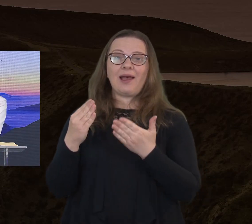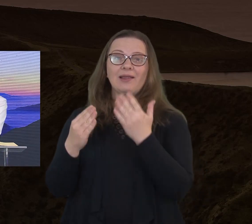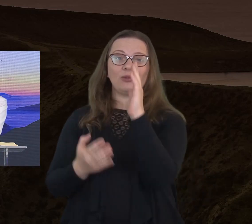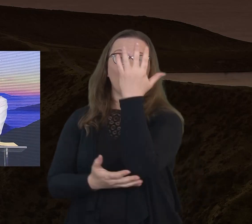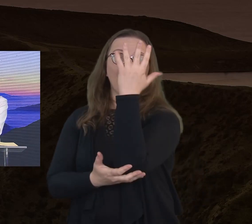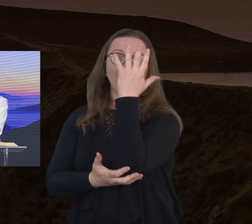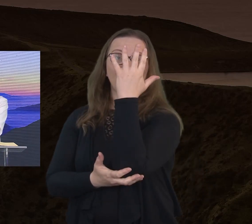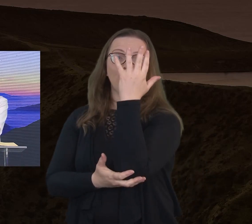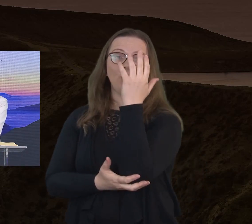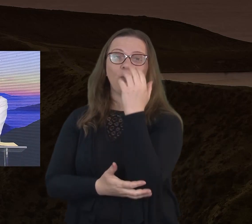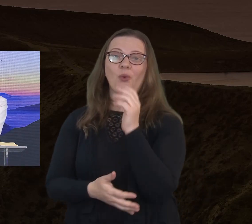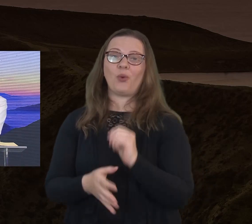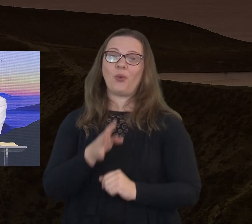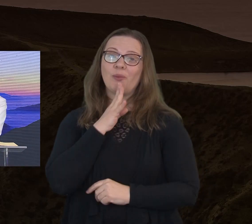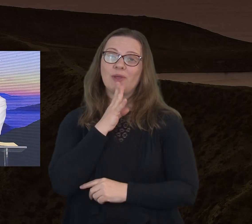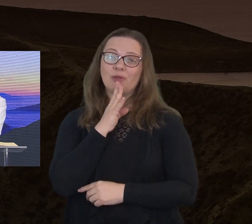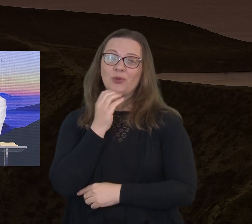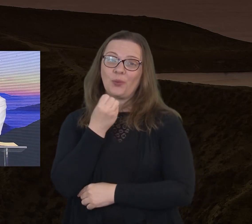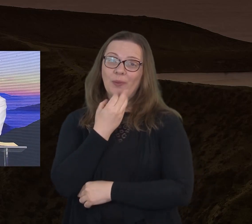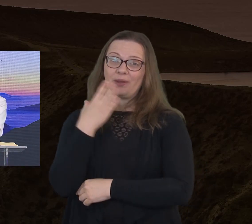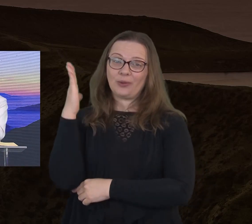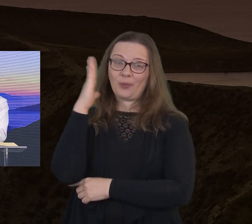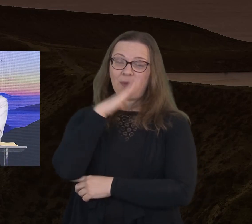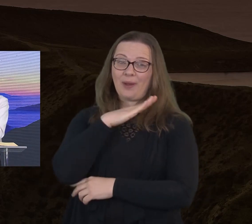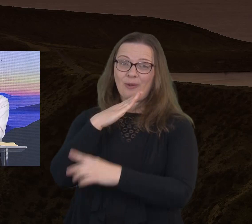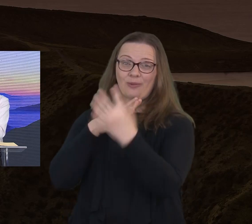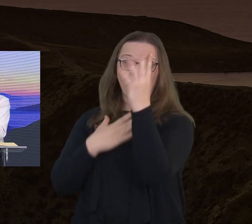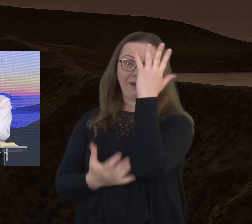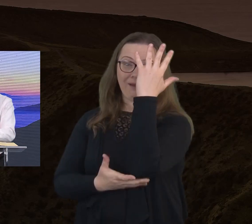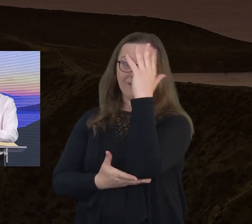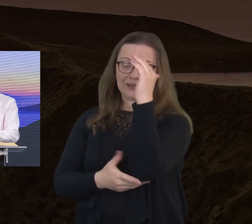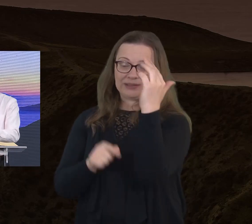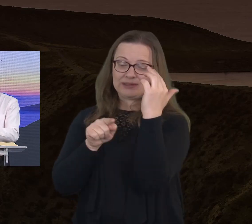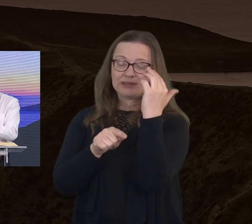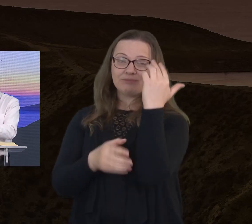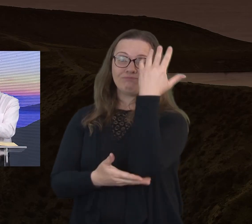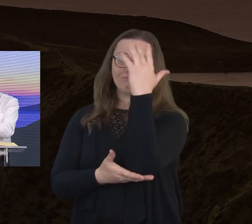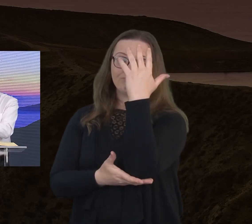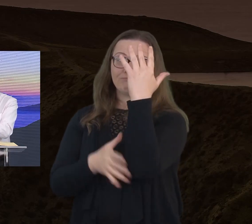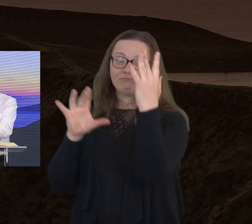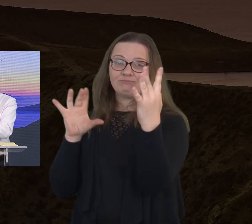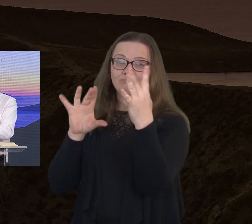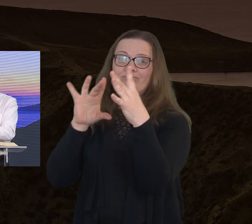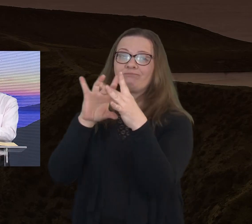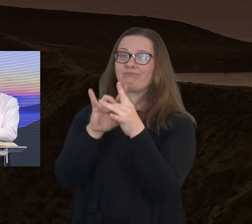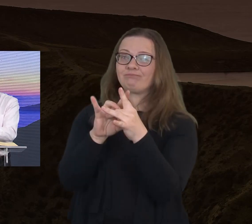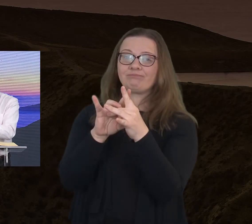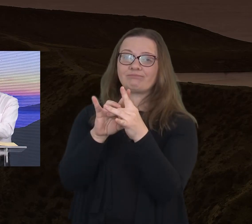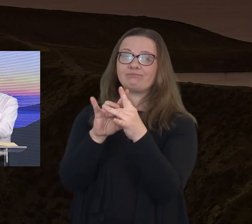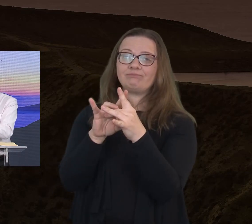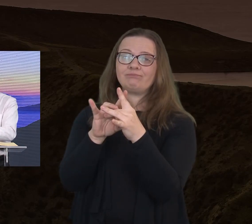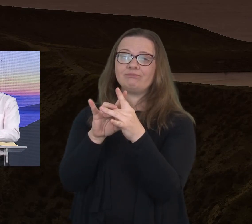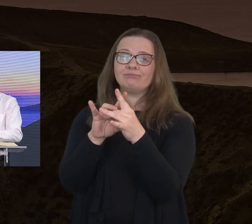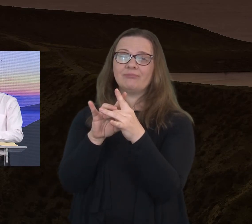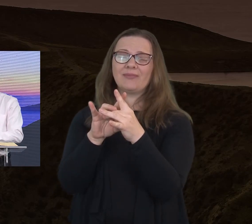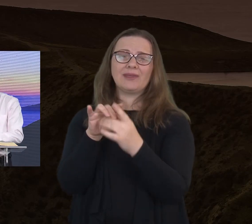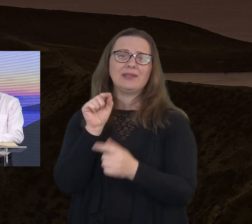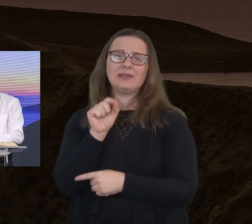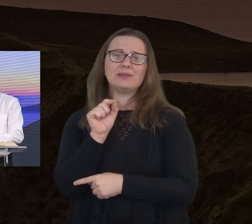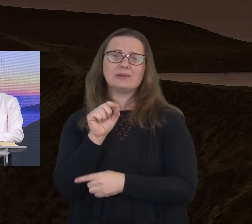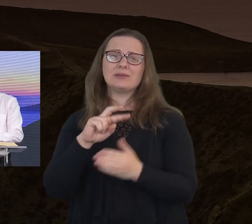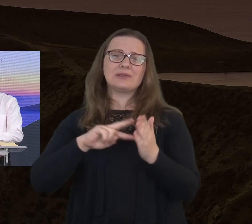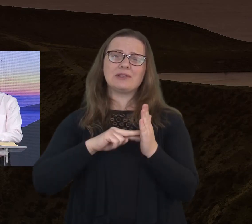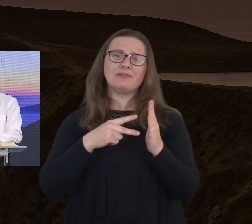árvore do conhecimento do bem e do mal. E mal sabe o homem que a árvore do conhecimento do bem e do mal faz parte de